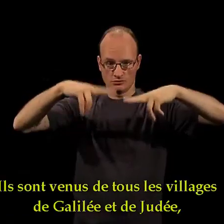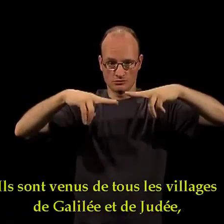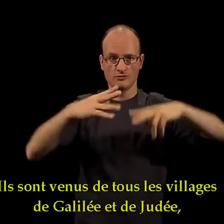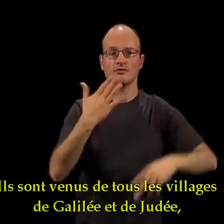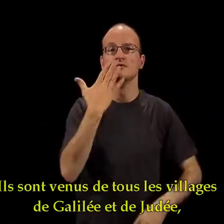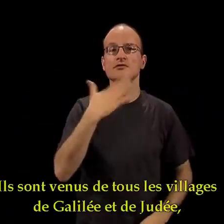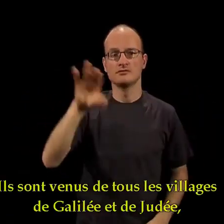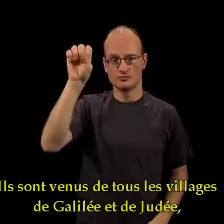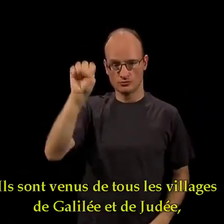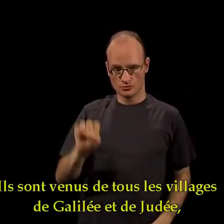et de la ville de Jérusalem.